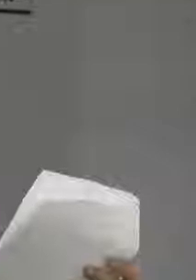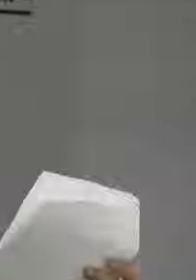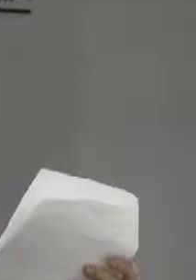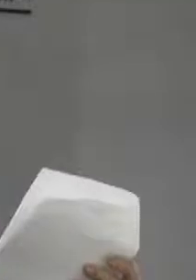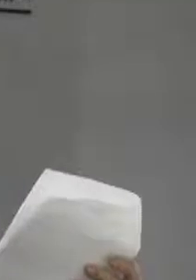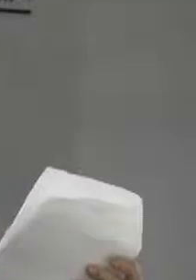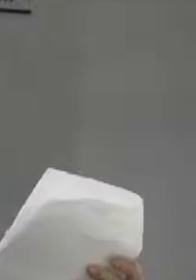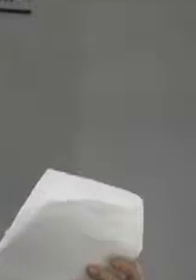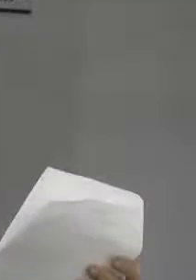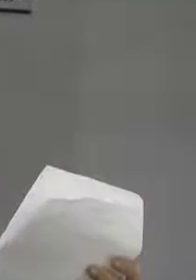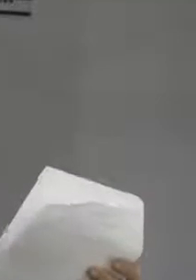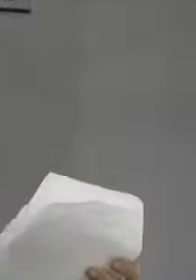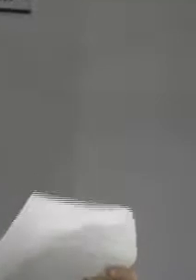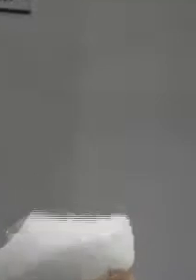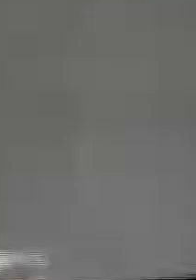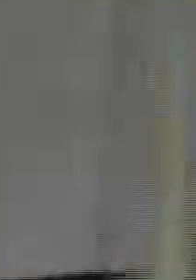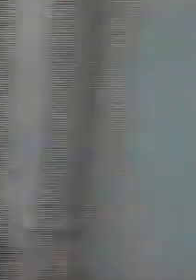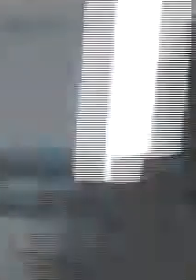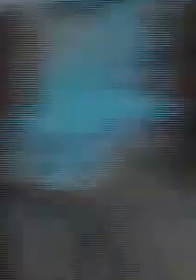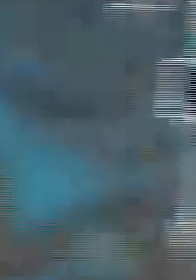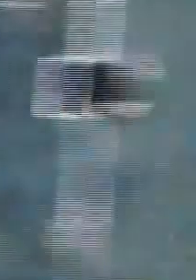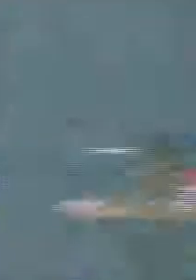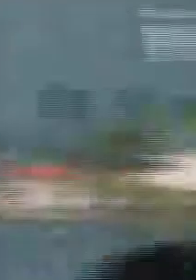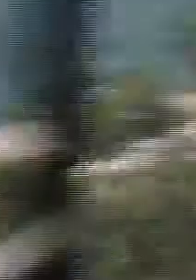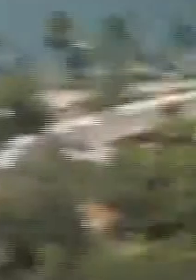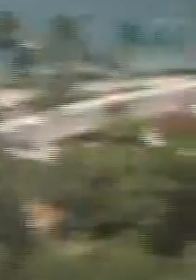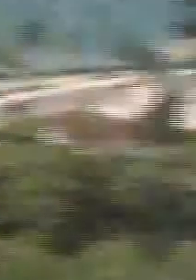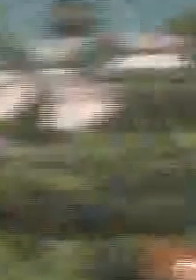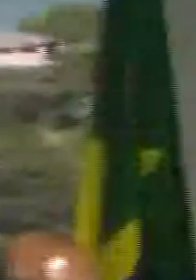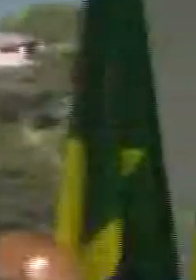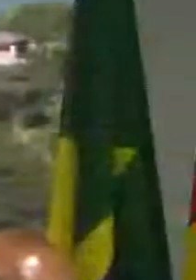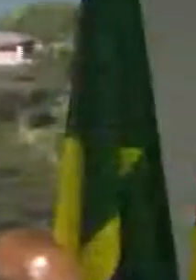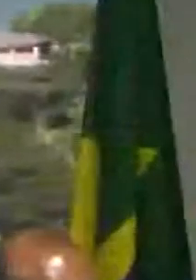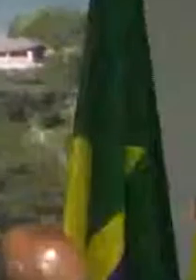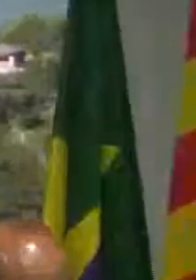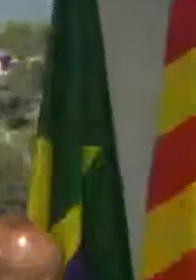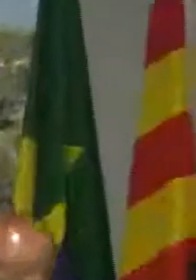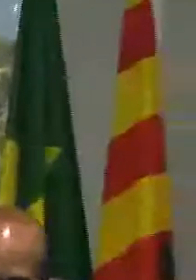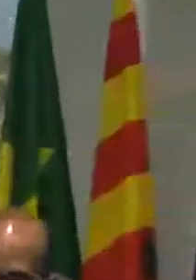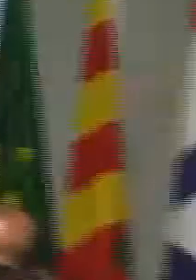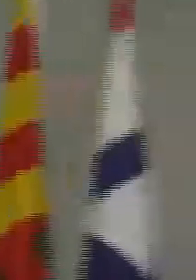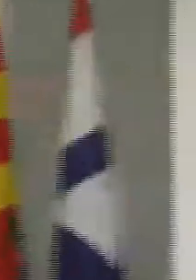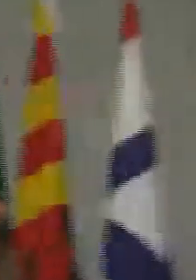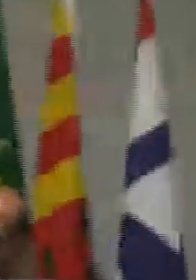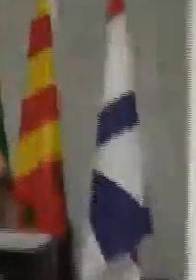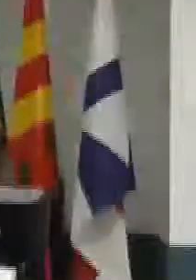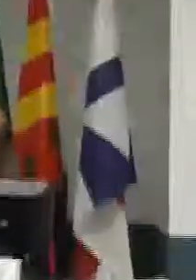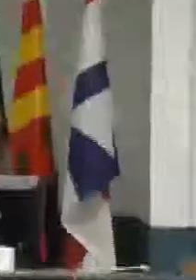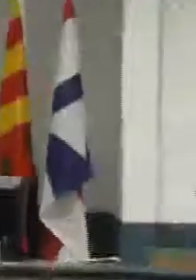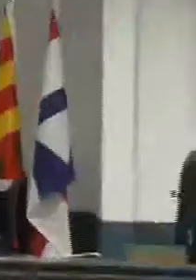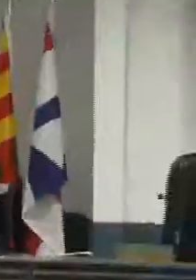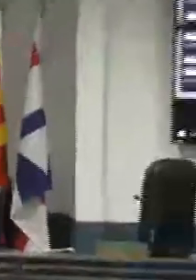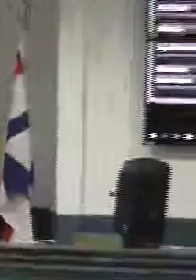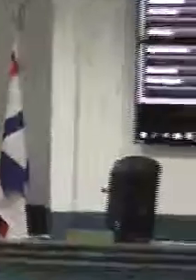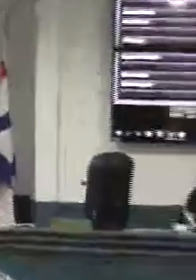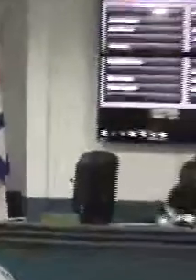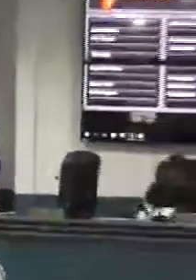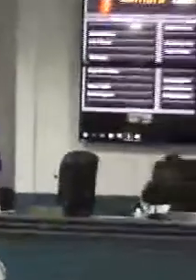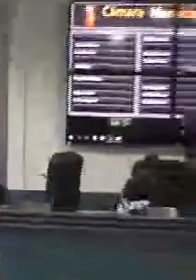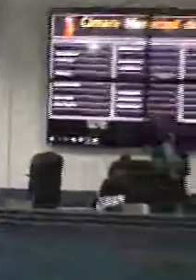Quarta ata. Em discussão. Em votação. Os vereadores que aprovam permaneçam onde se